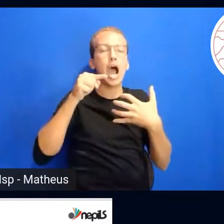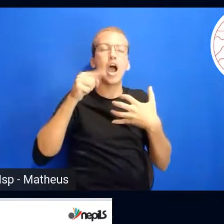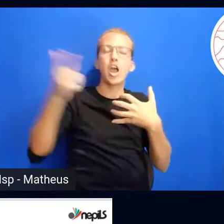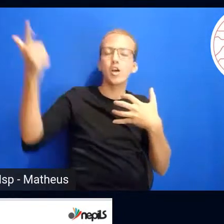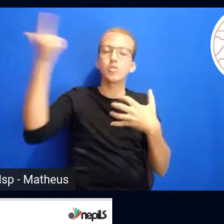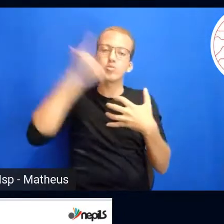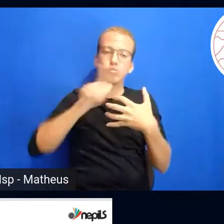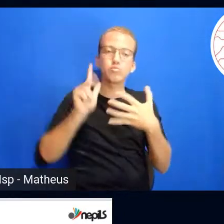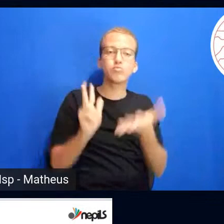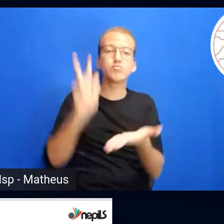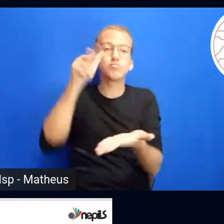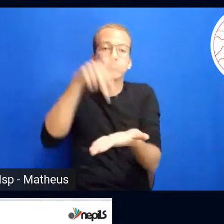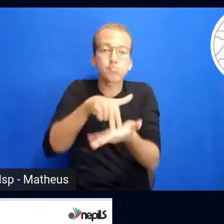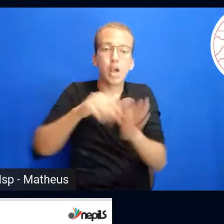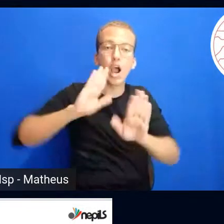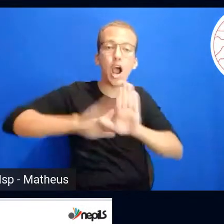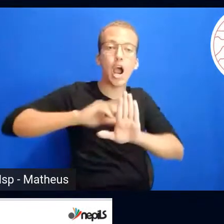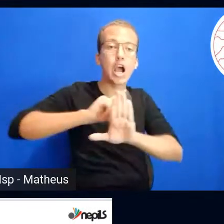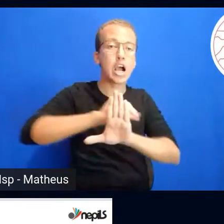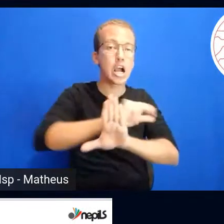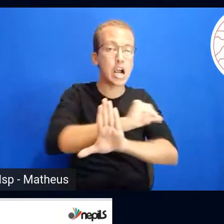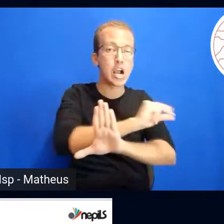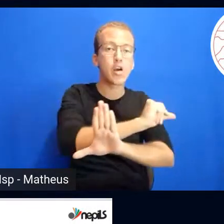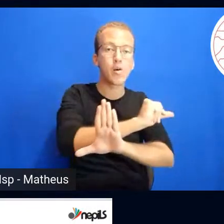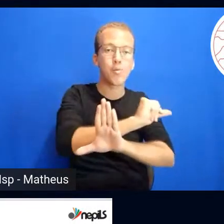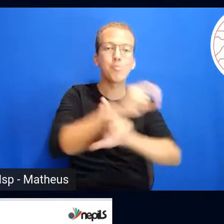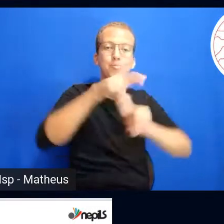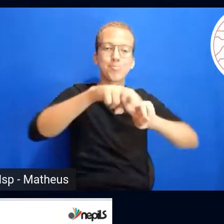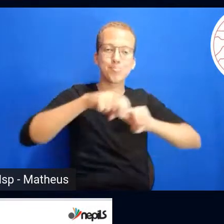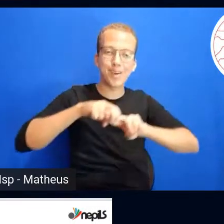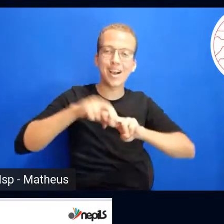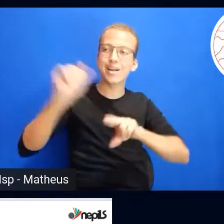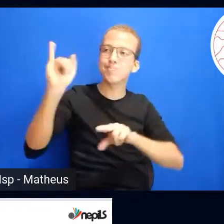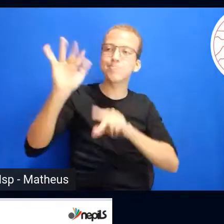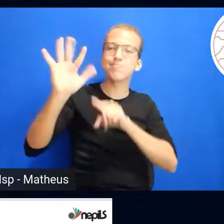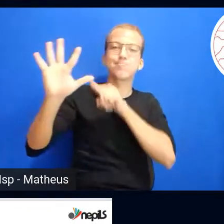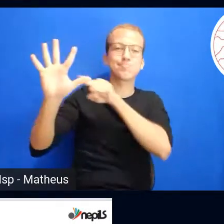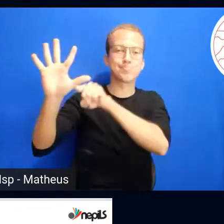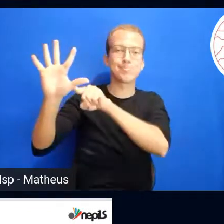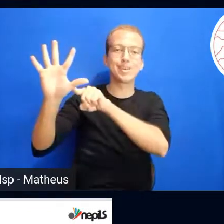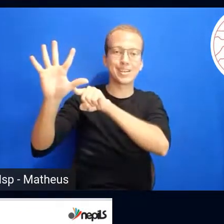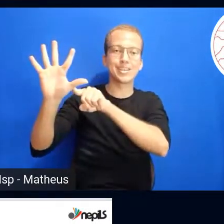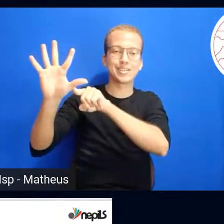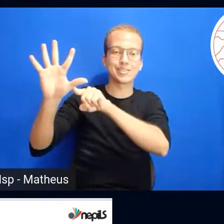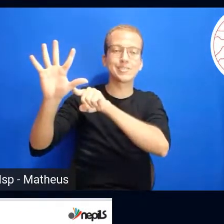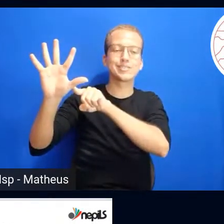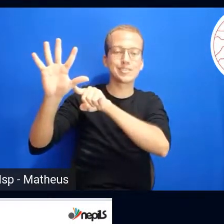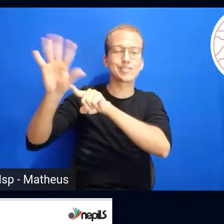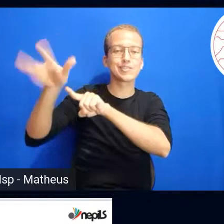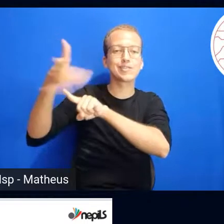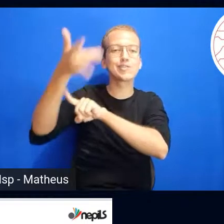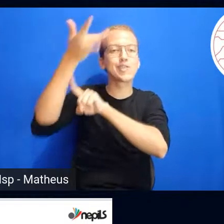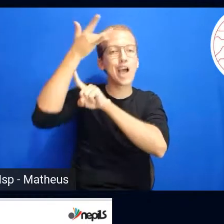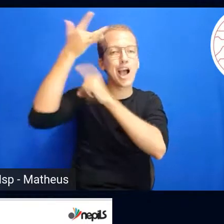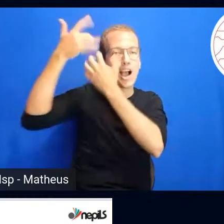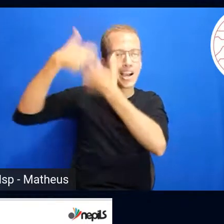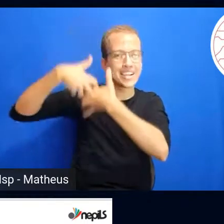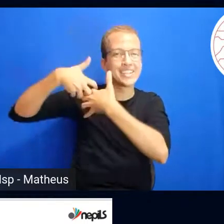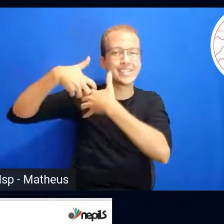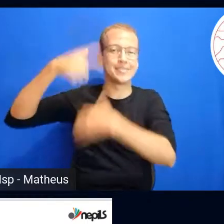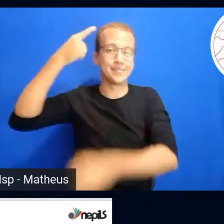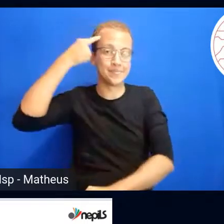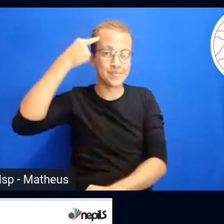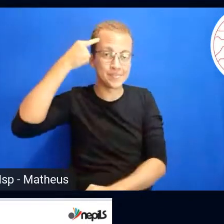que do do que é fornecido a ele por enquanto imagem, considerando a imagem como texto, né, propriamente dito.